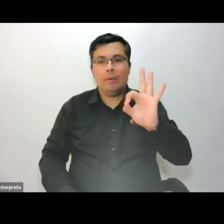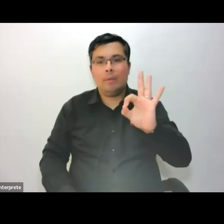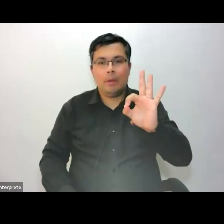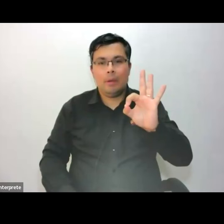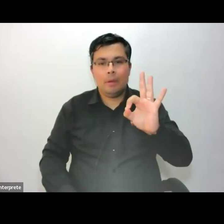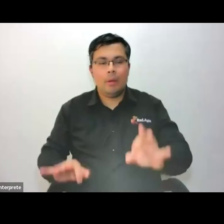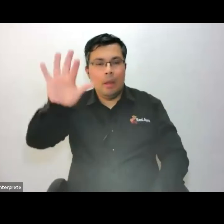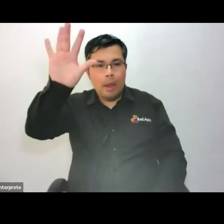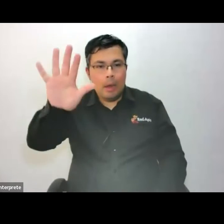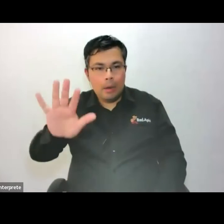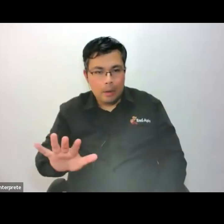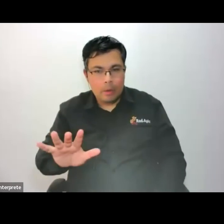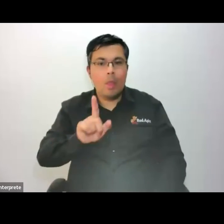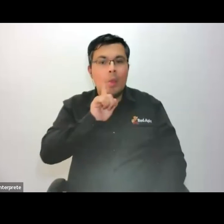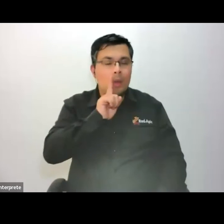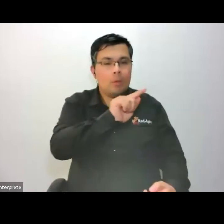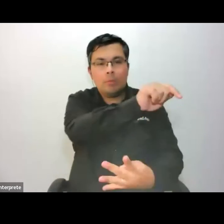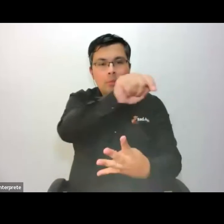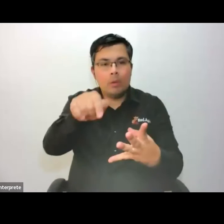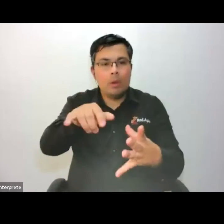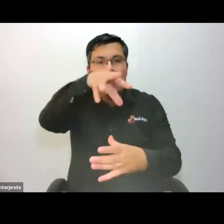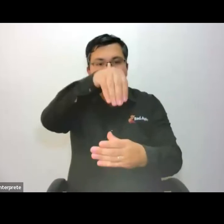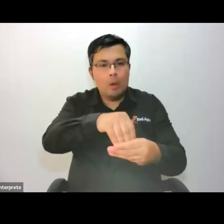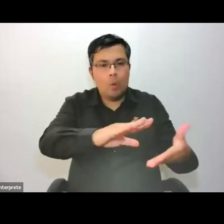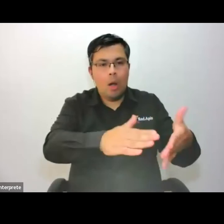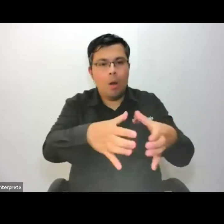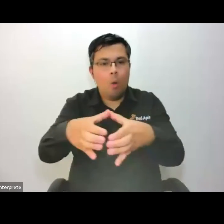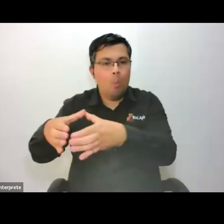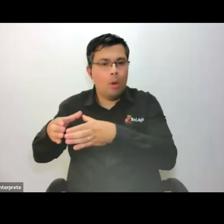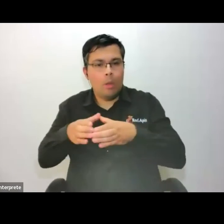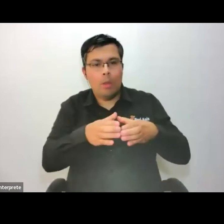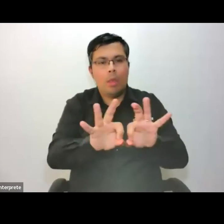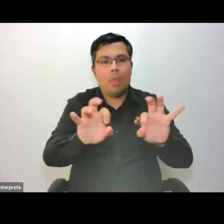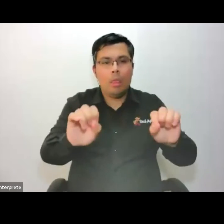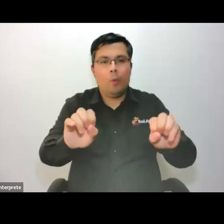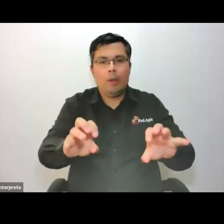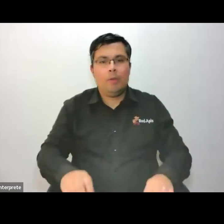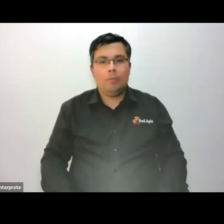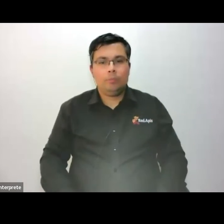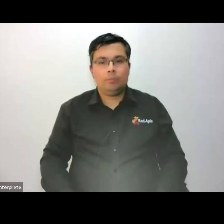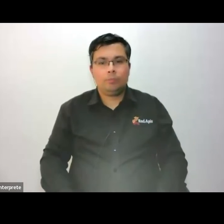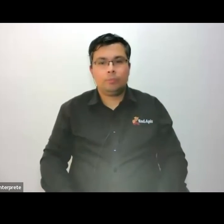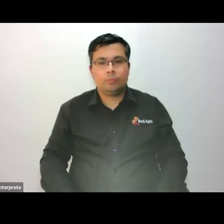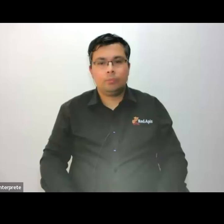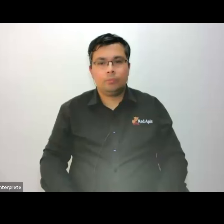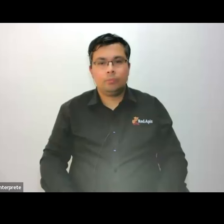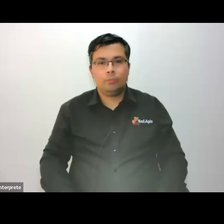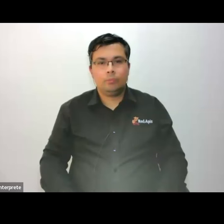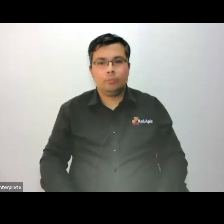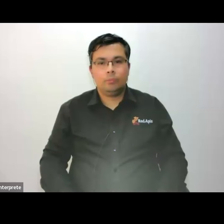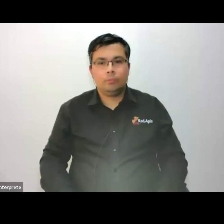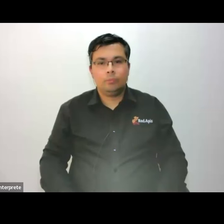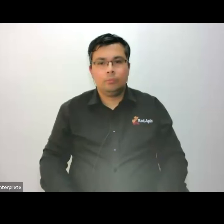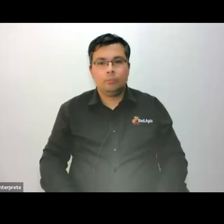nuestra diversidad, desde un enfoque interseccional, ¿no? Y que, por supuesto, ojalá